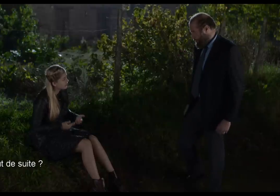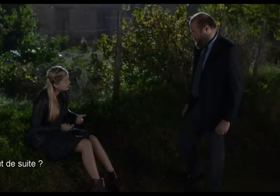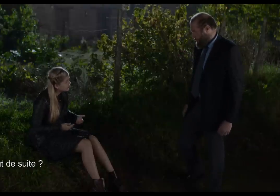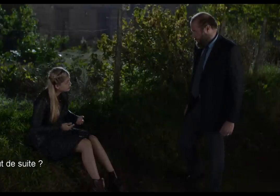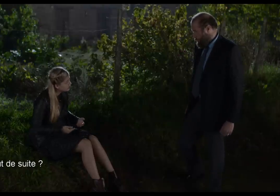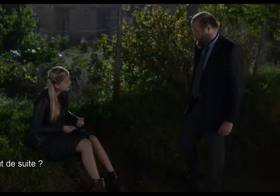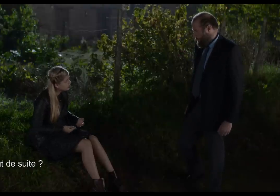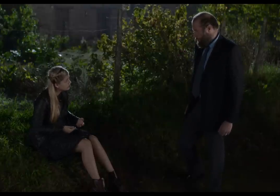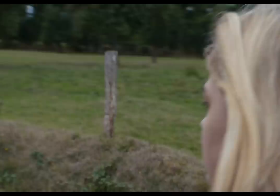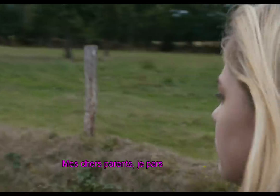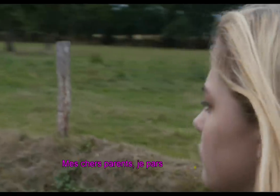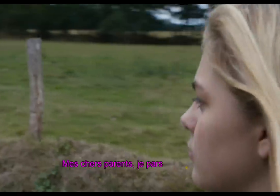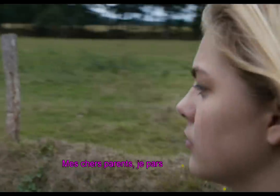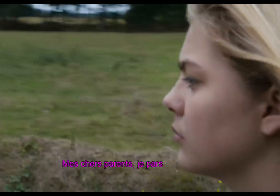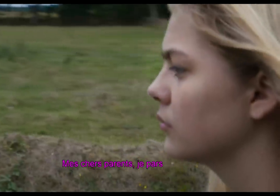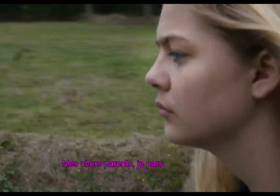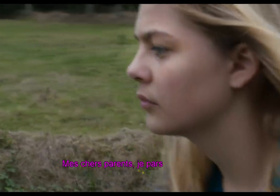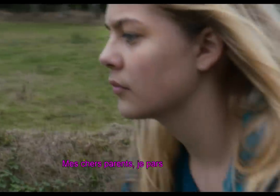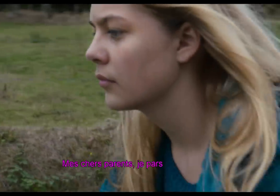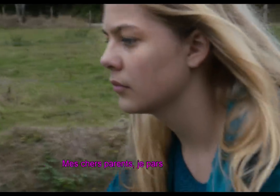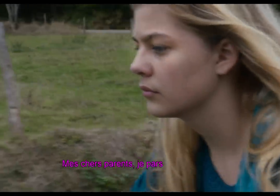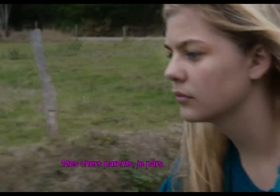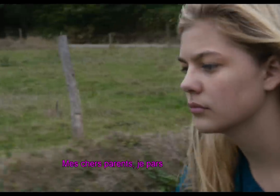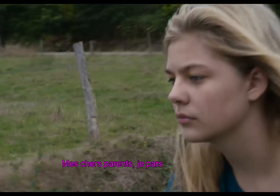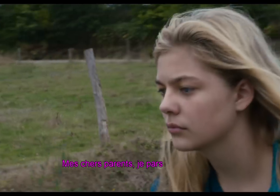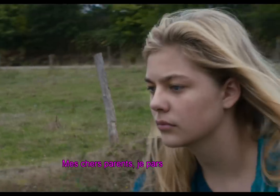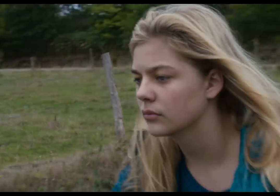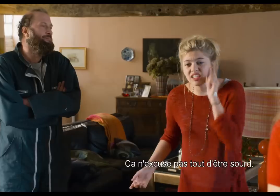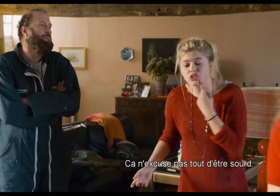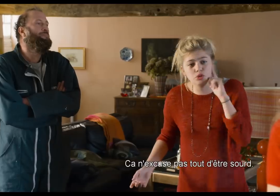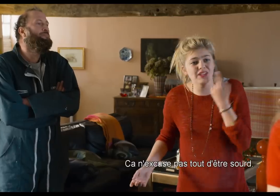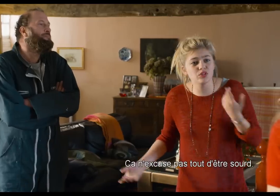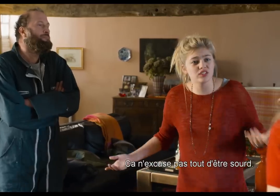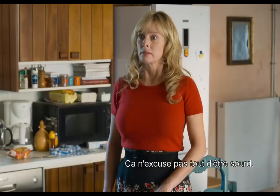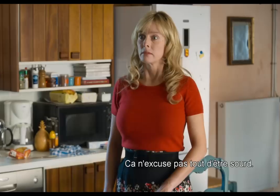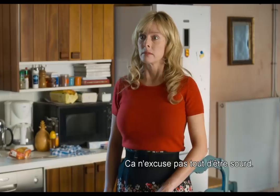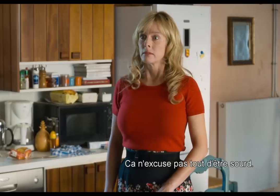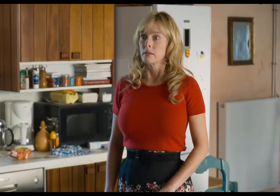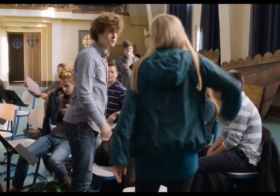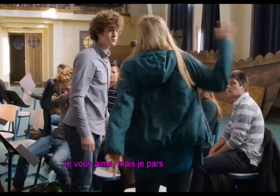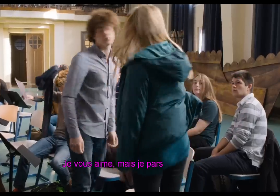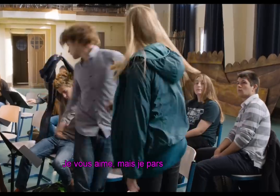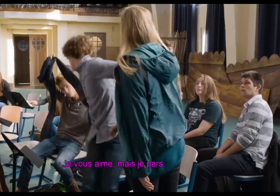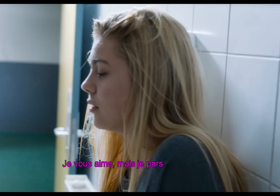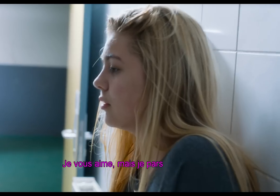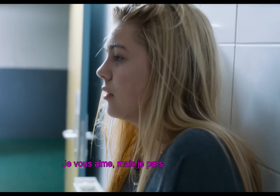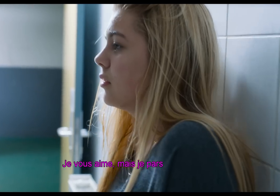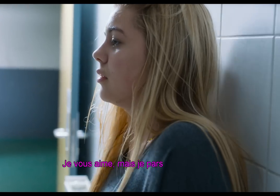Maintenant on va tout de suite Mes chers parents Je parle Ça n'excuse pas tout d'être sourd Je vous déteste J'aime mais je